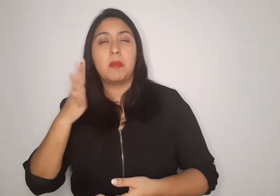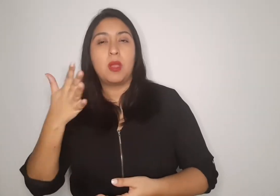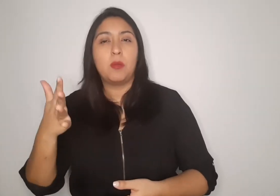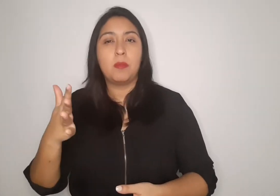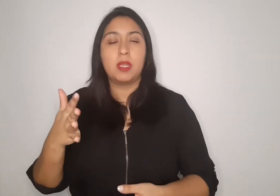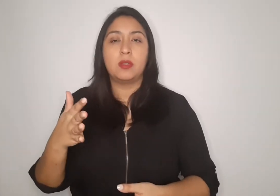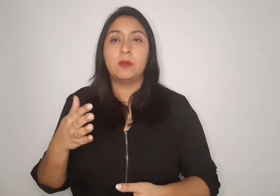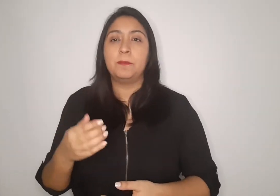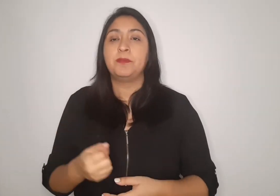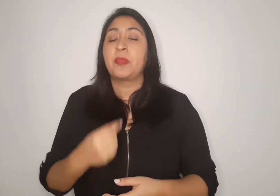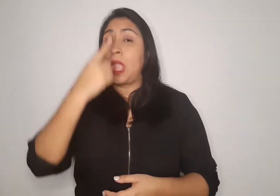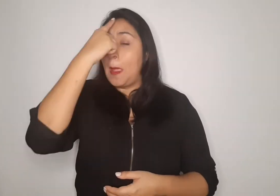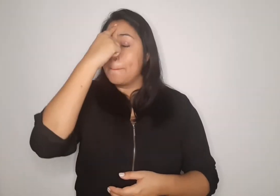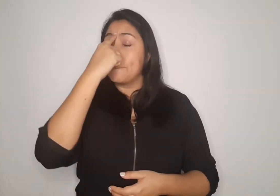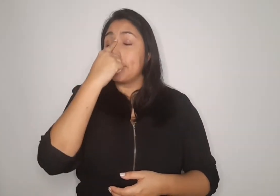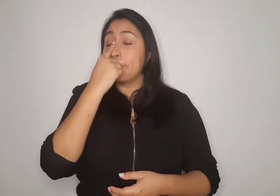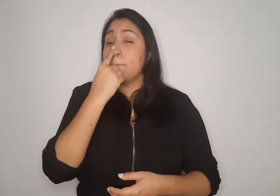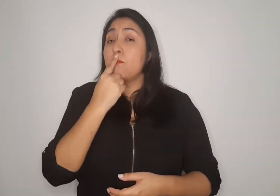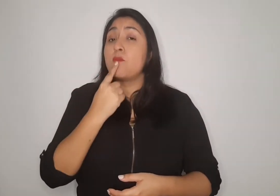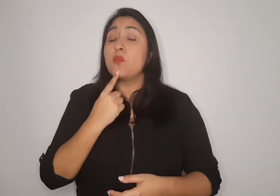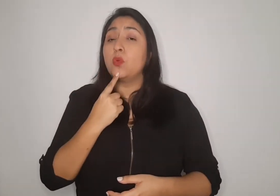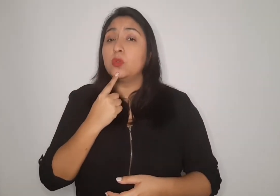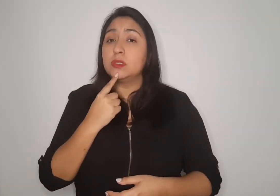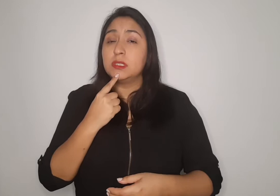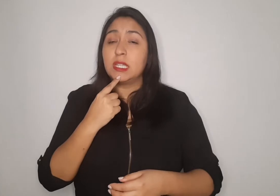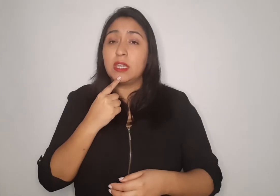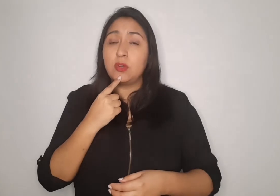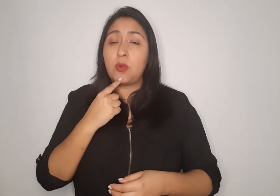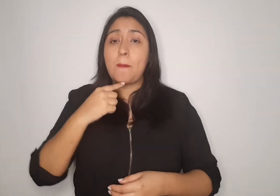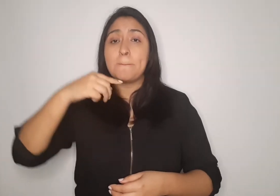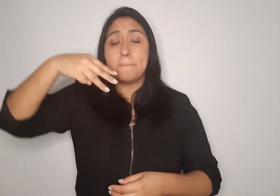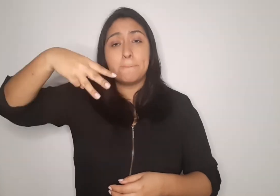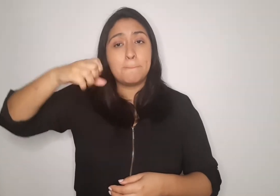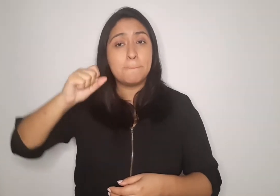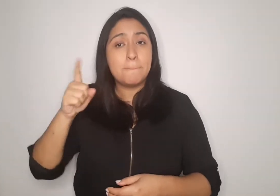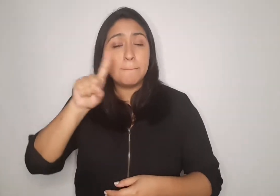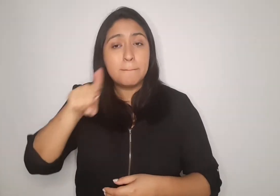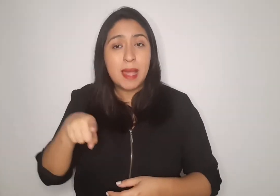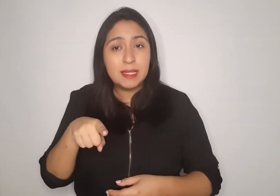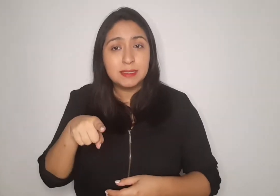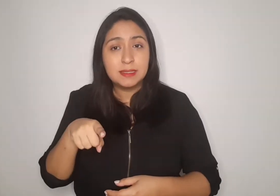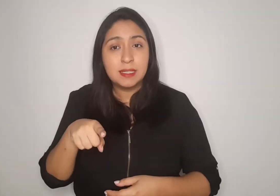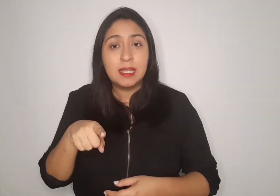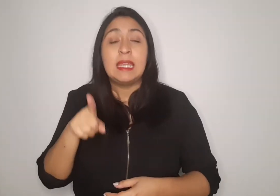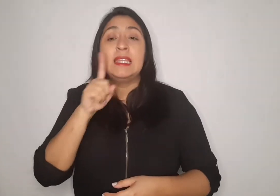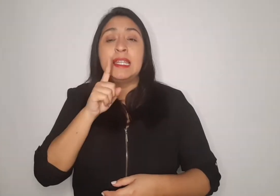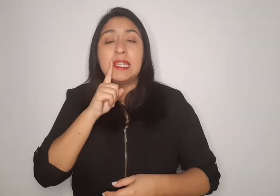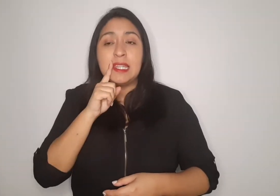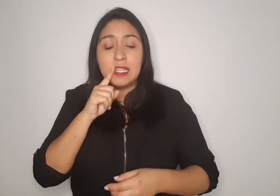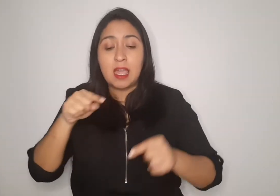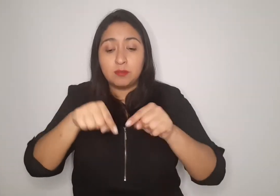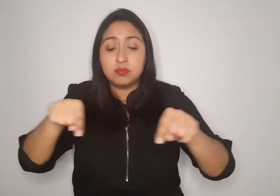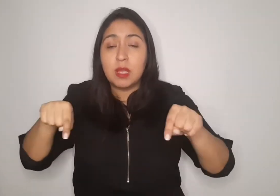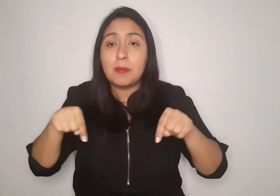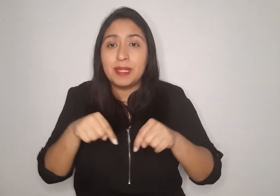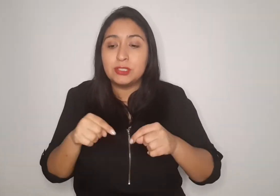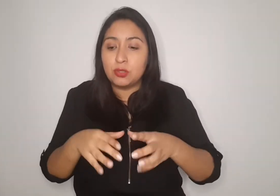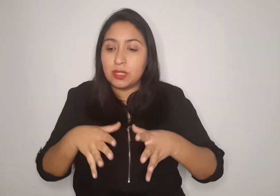el Museo Arqueológico se quedó con un espacio mucho más grande, pero con una museografía muy,